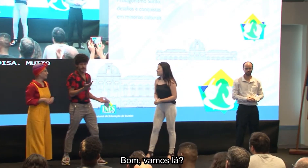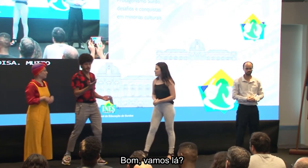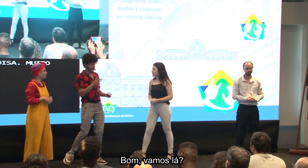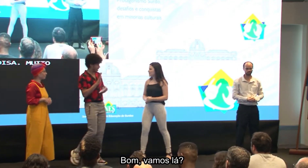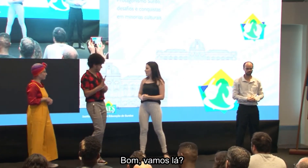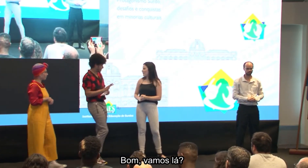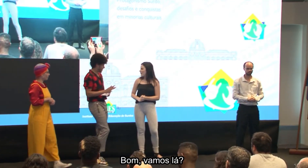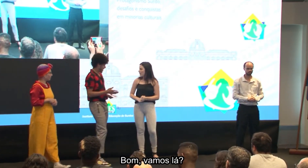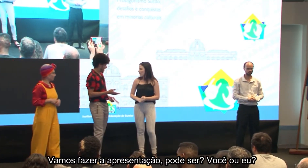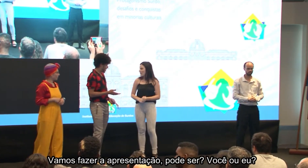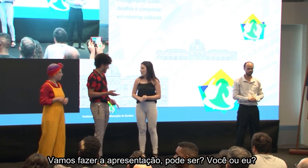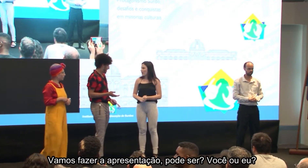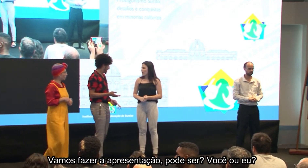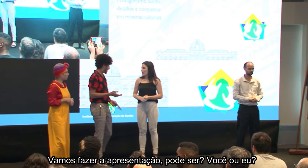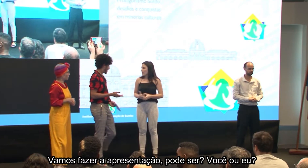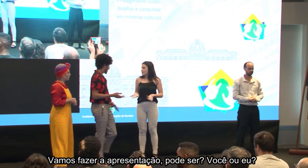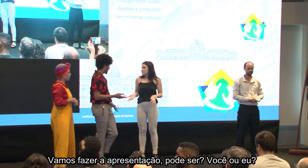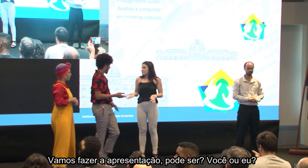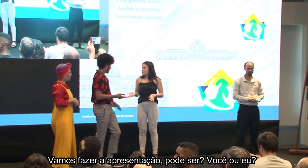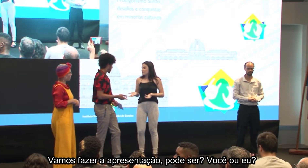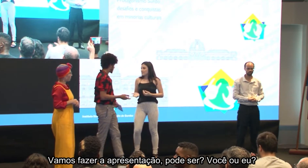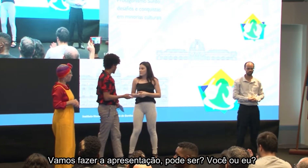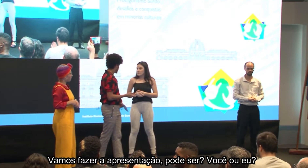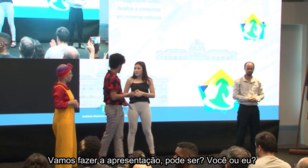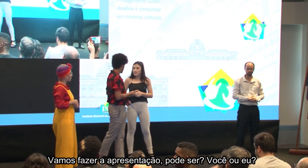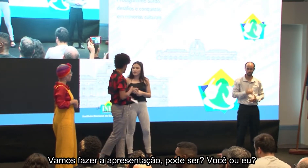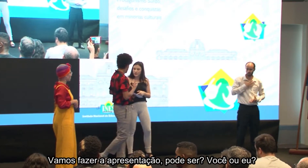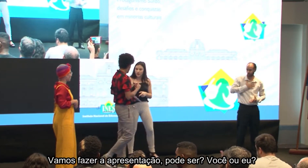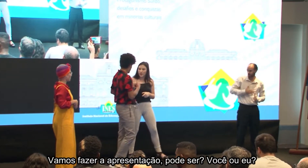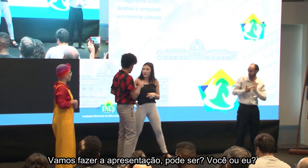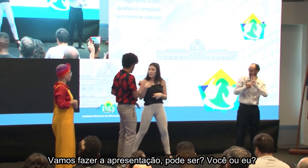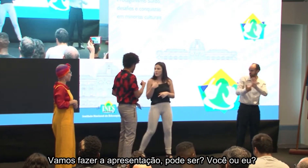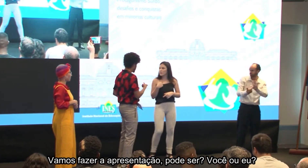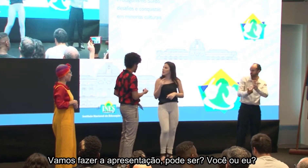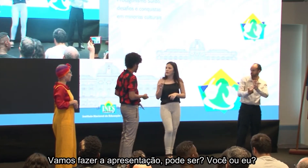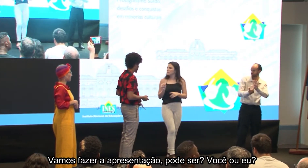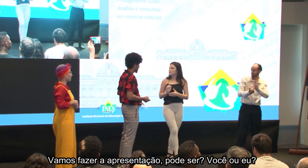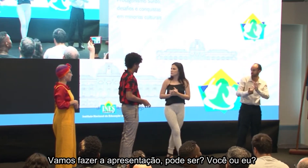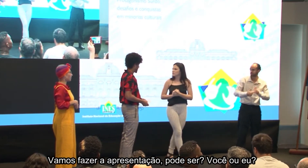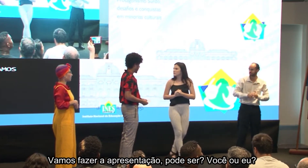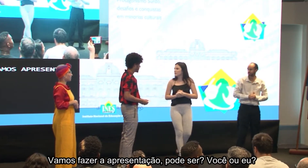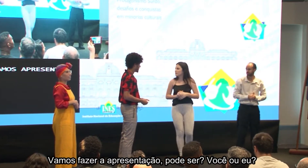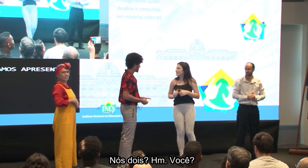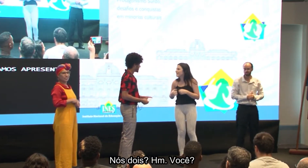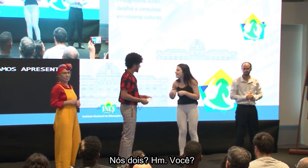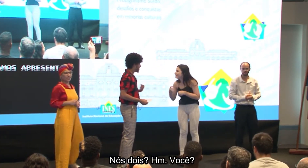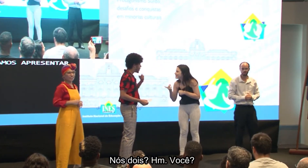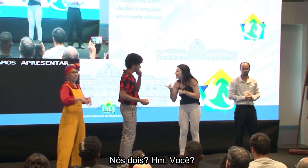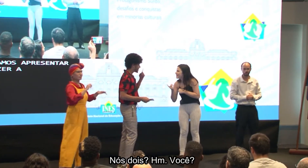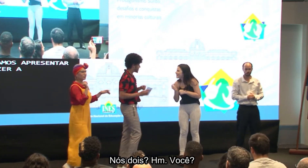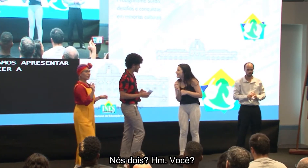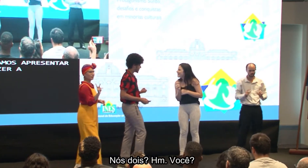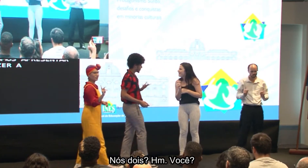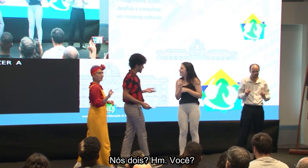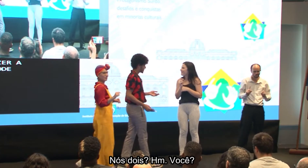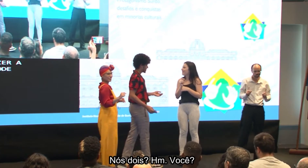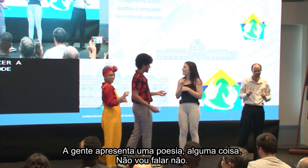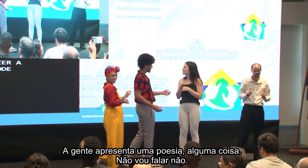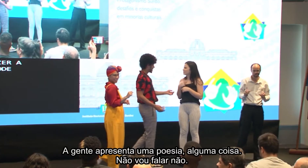bom. Ah, vamos nos apresentar então. Vamos fazer a apresentação. Pode ser? Você ou eu? Nós dois? Você? A gente